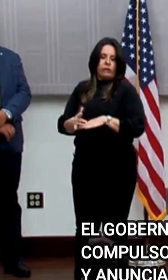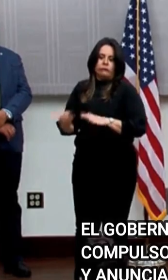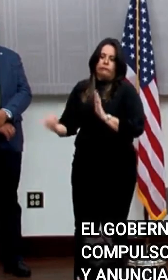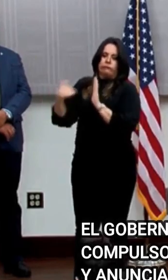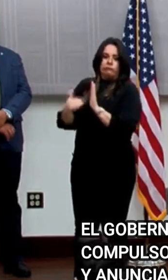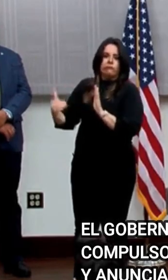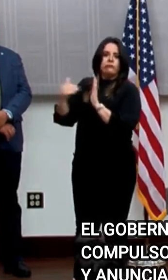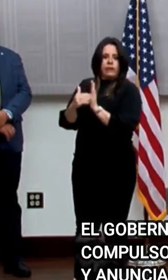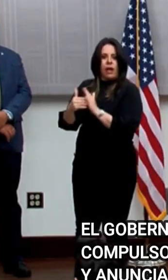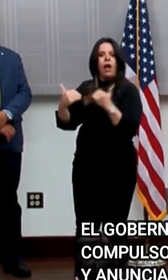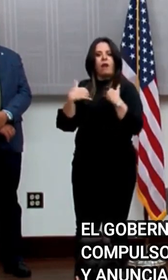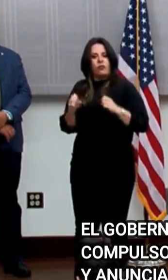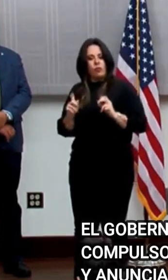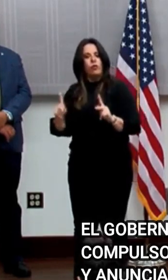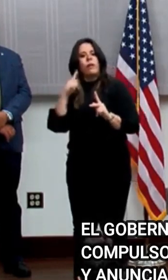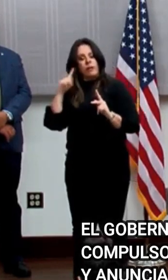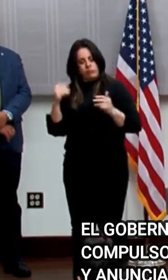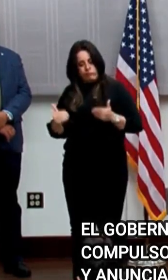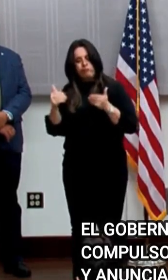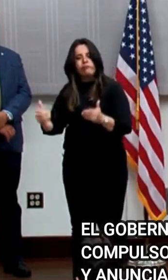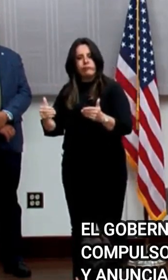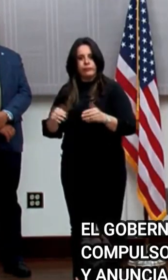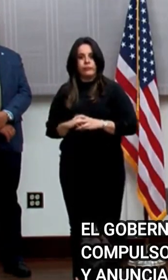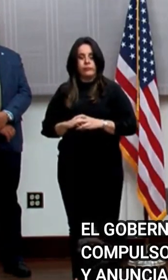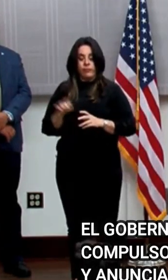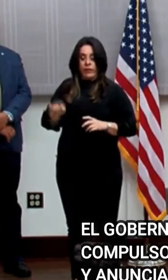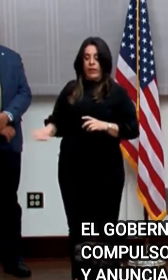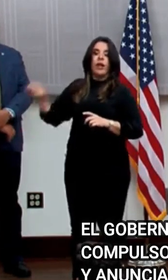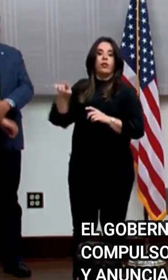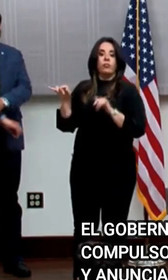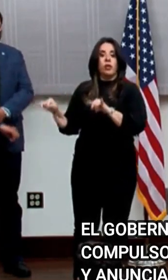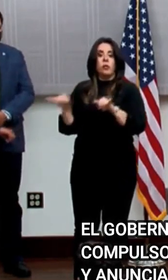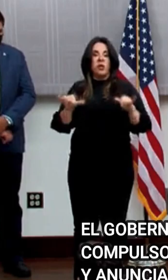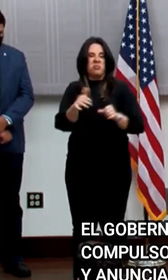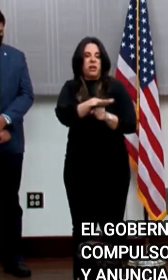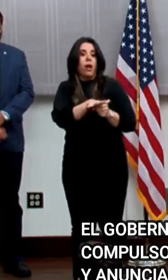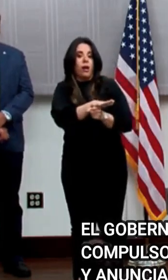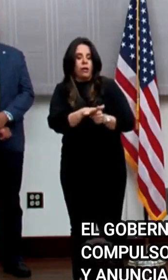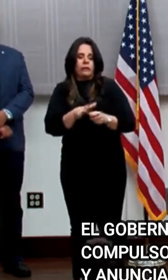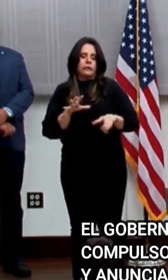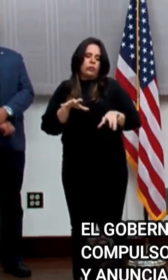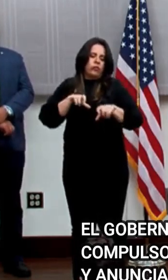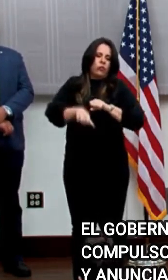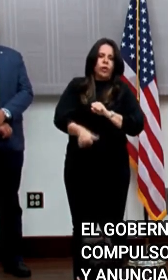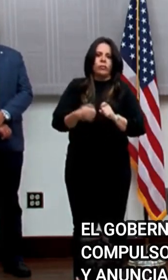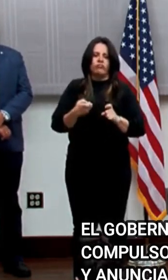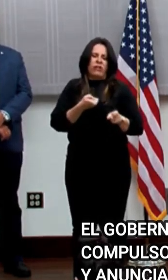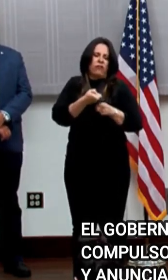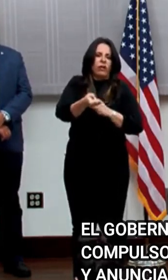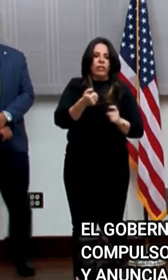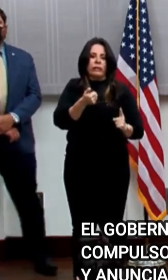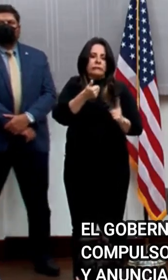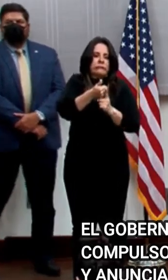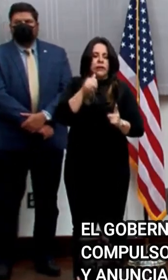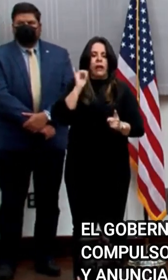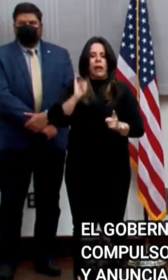disposiciones para personas que no se puedan vacunar por condiciones de salud o por razones religión si un empleado opta por